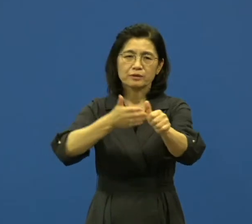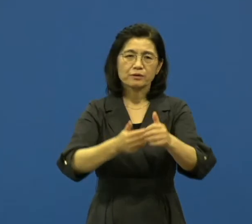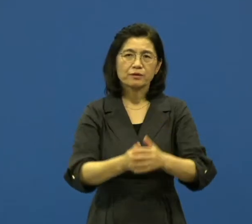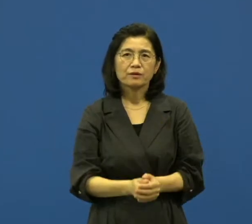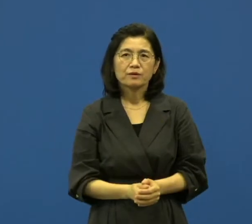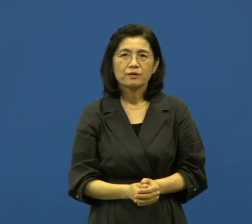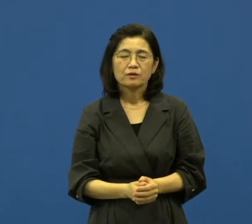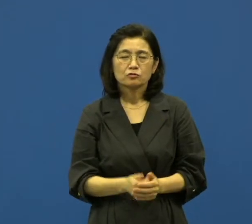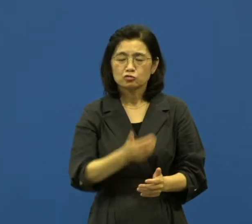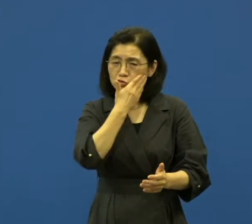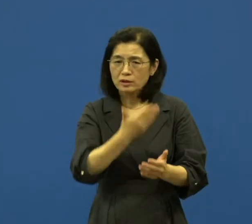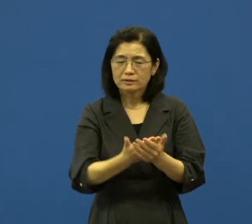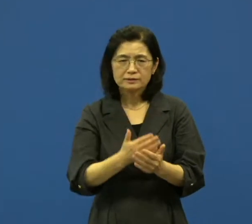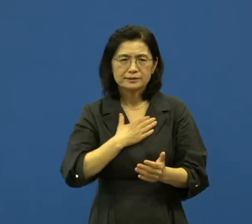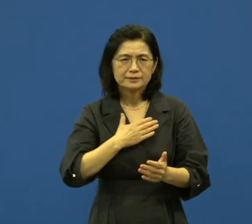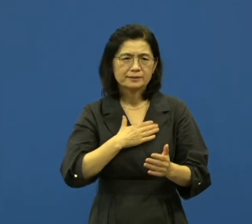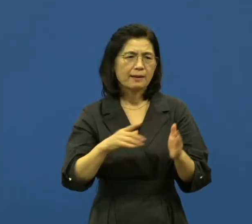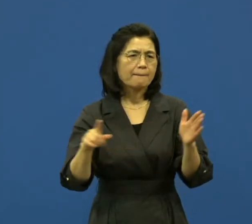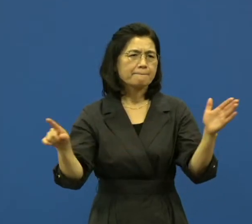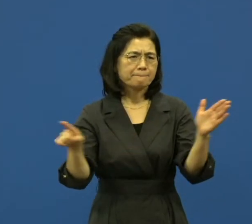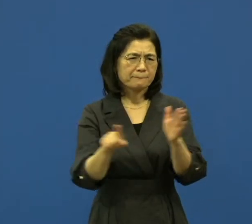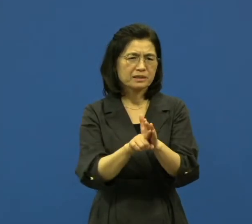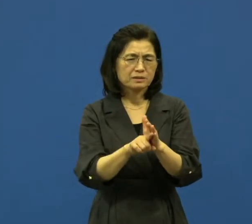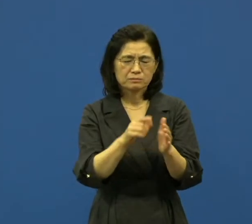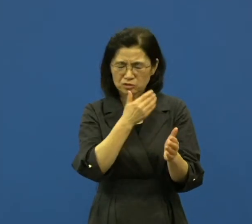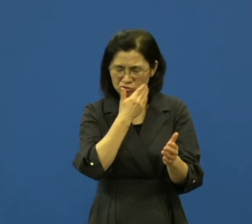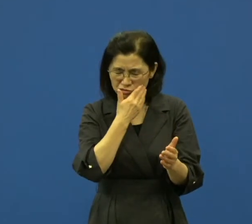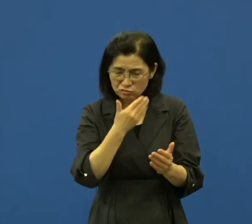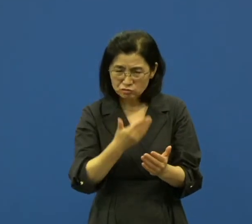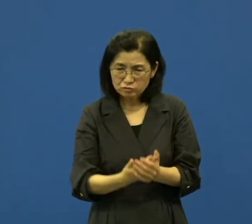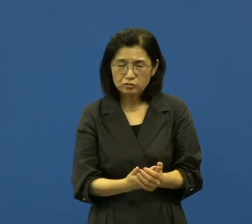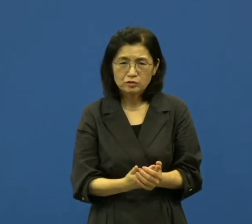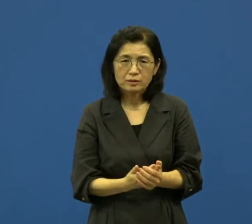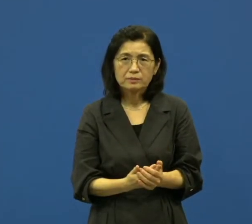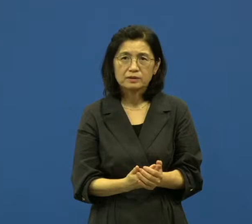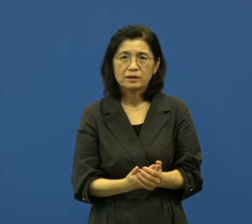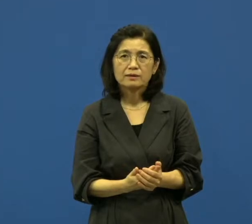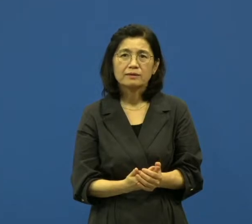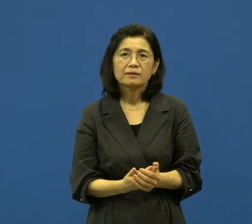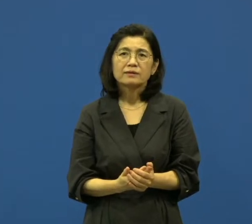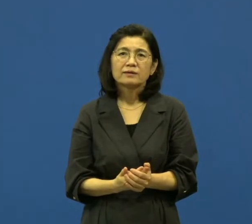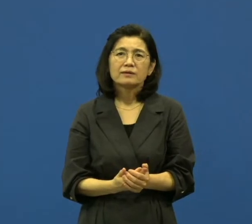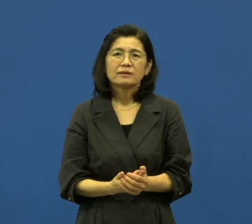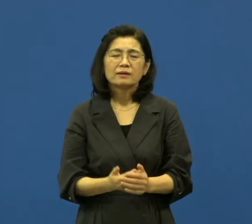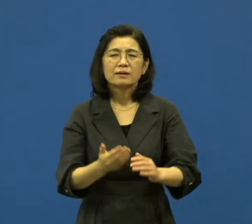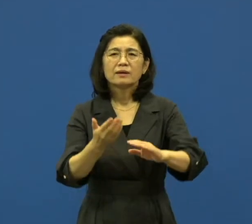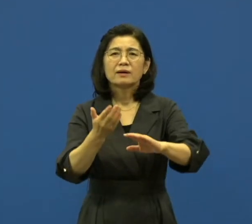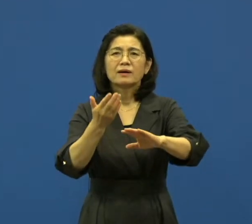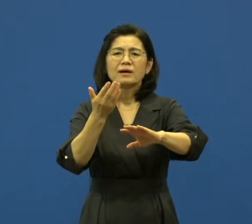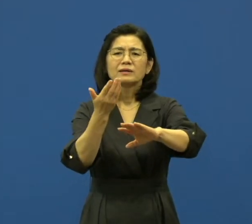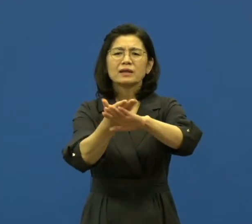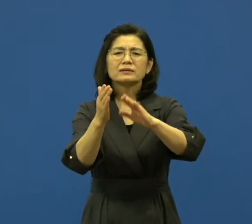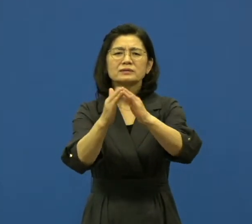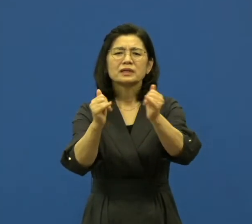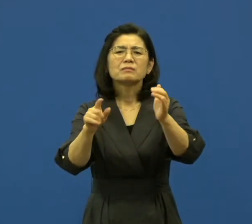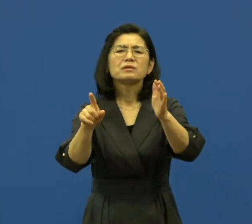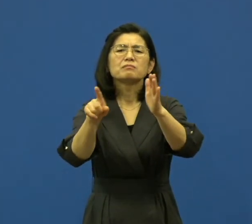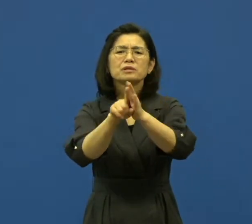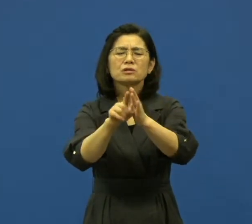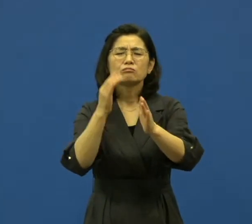나의 믿음이에요. 여러분 오늘 중요한 것은 다른 사람의 믿음으로 내가 살 수 없어요.